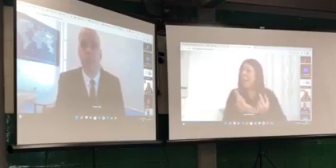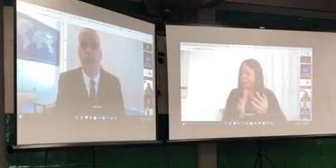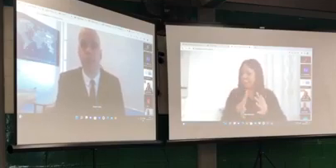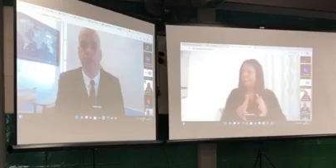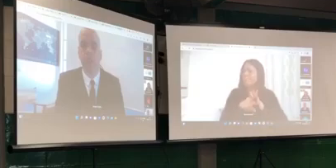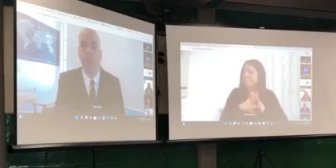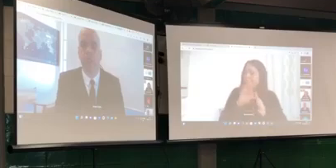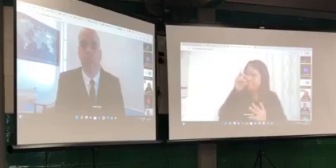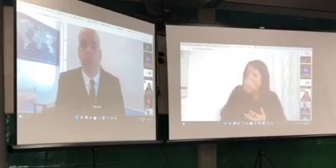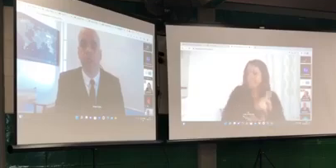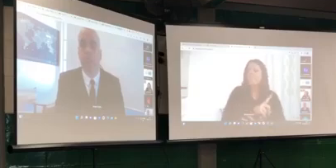Né?